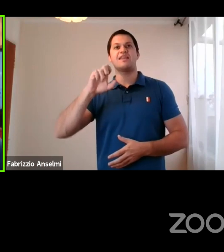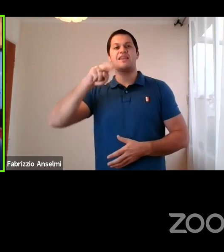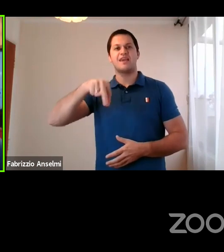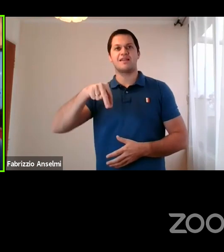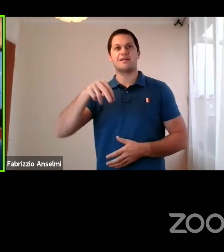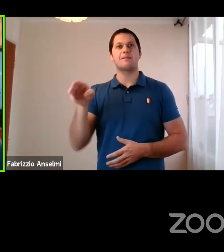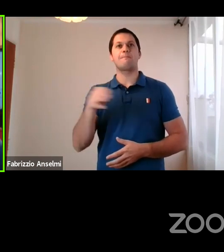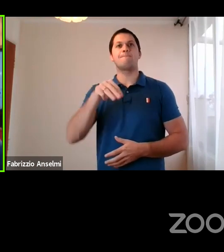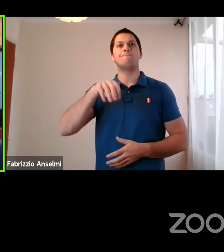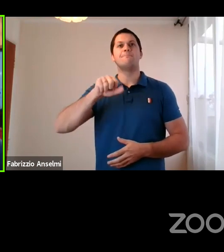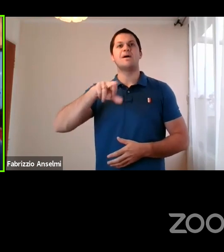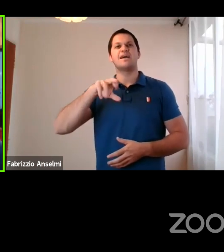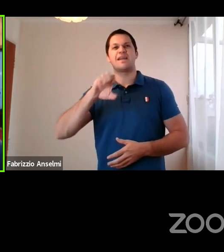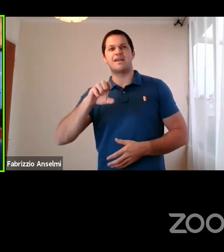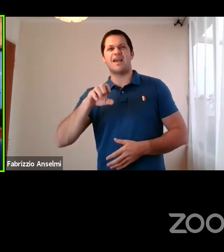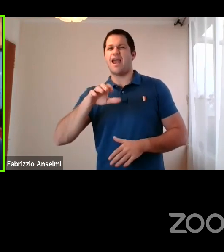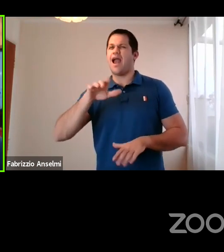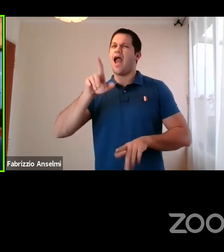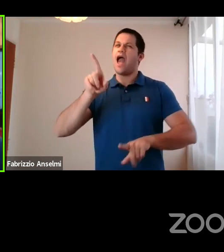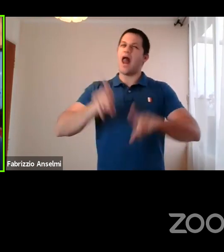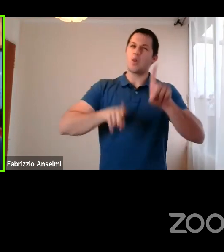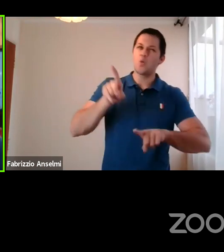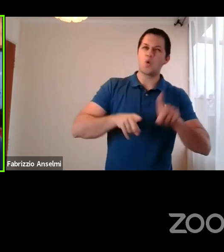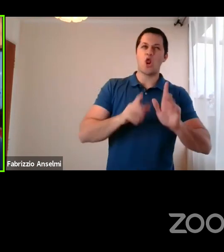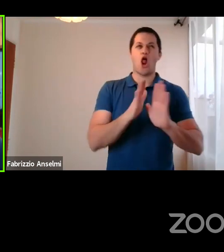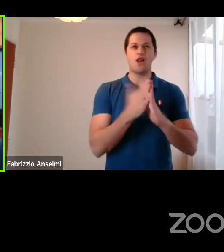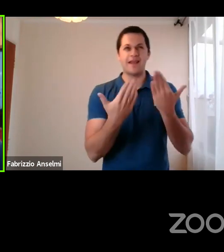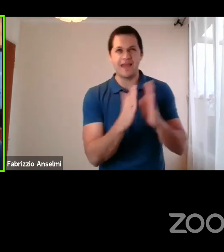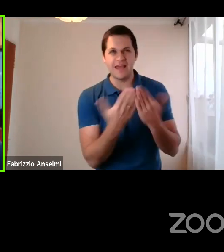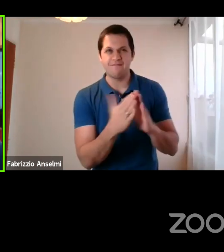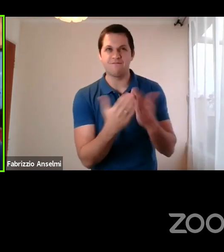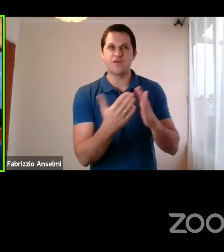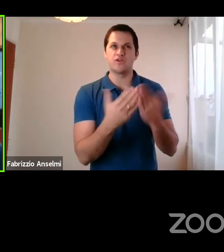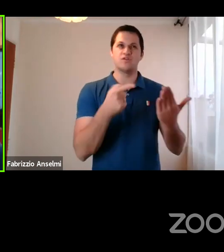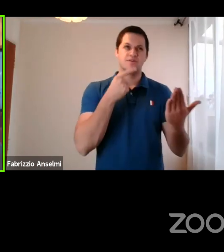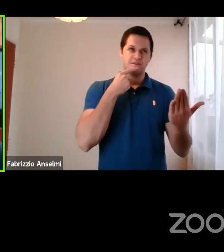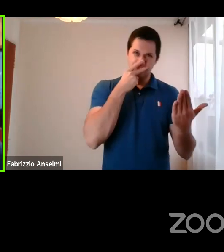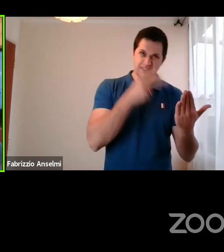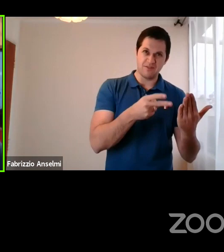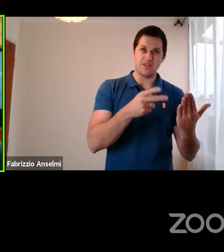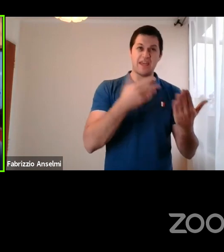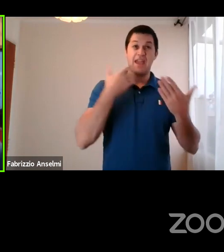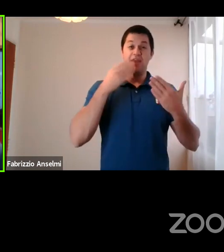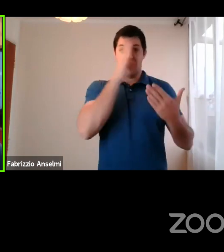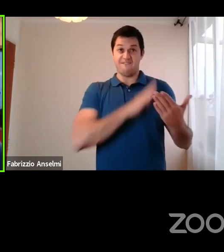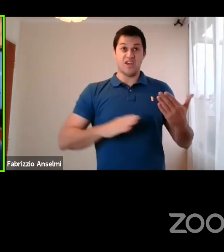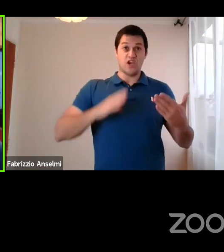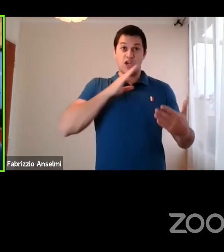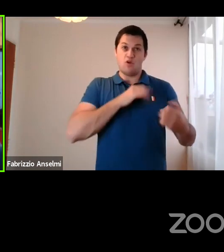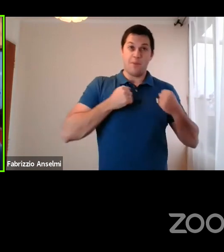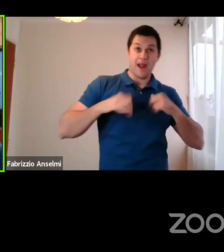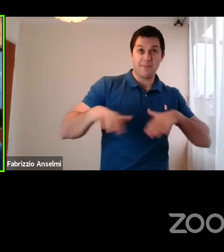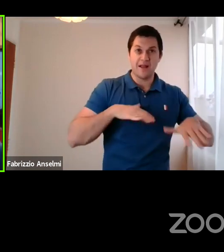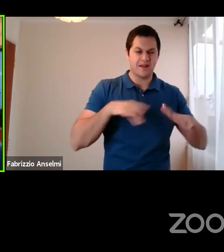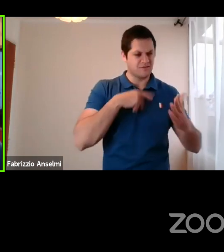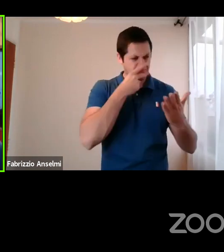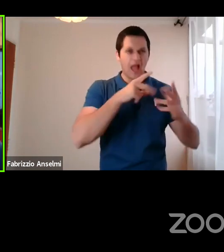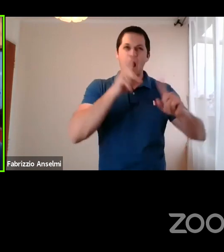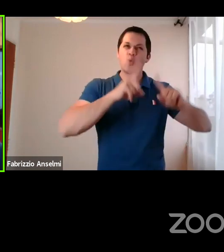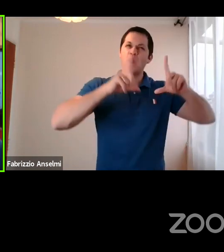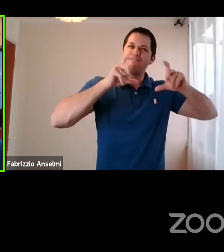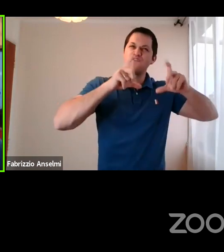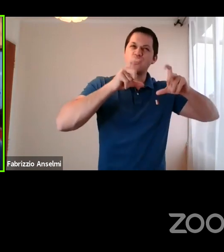Por ahí, de repente, en algunos libros de biomecánica se ven unos fotografías antiguas de Marey,